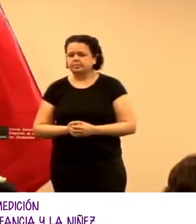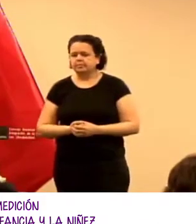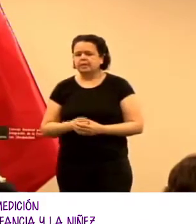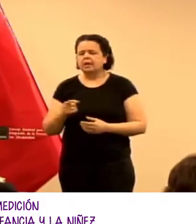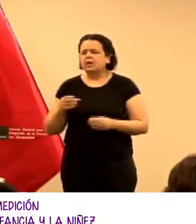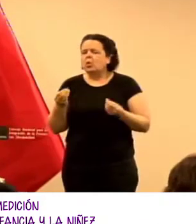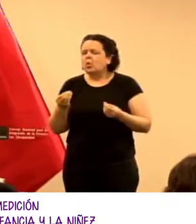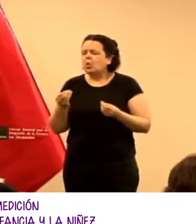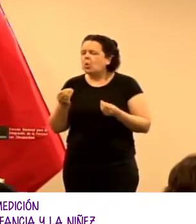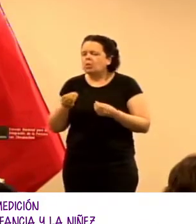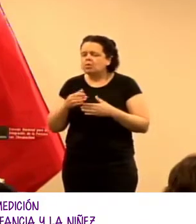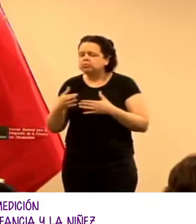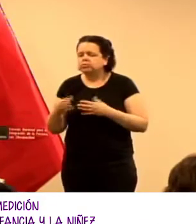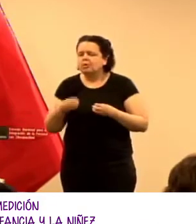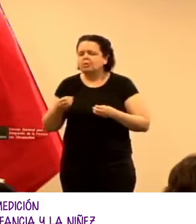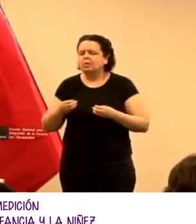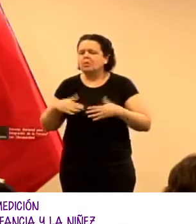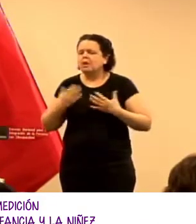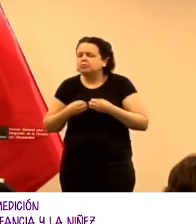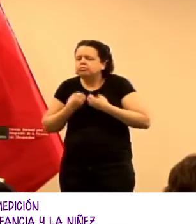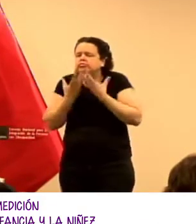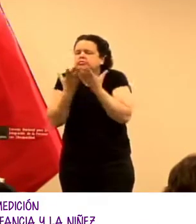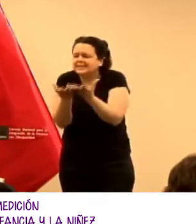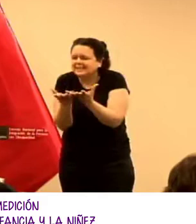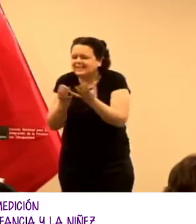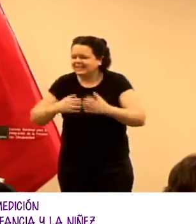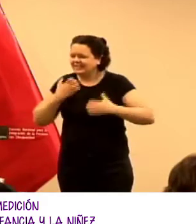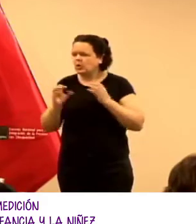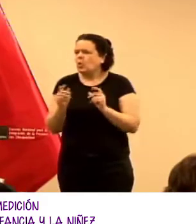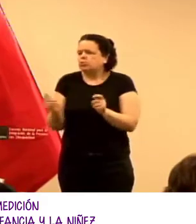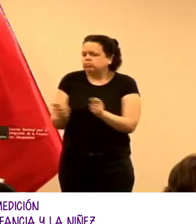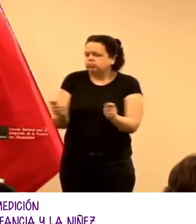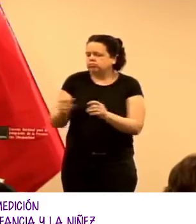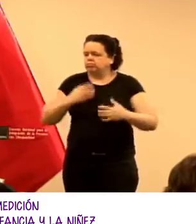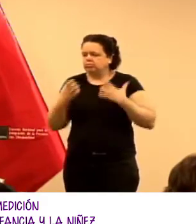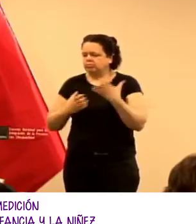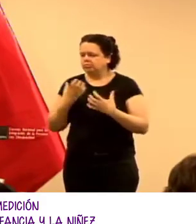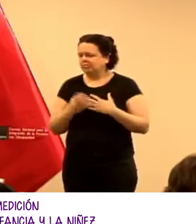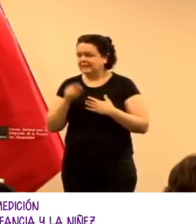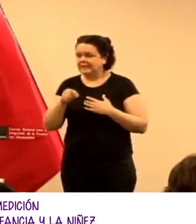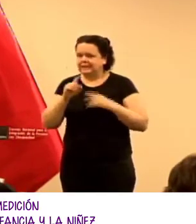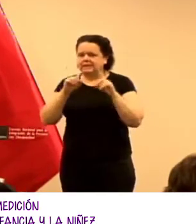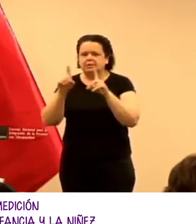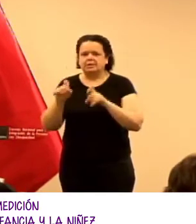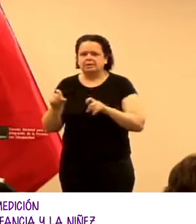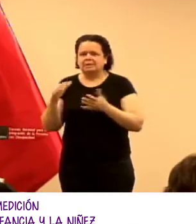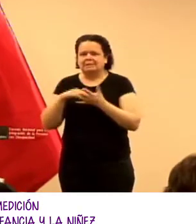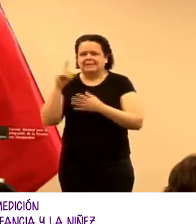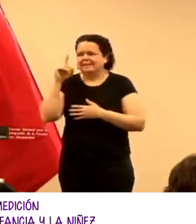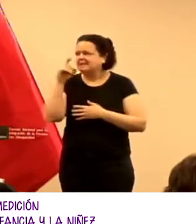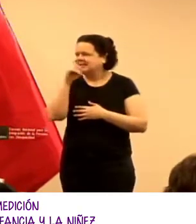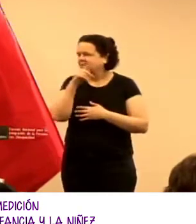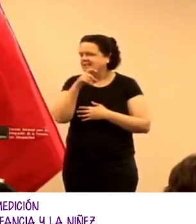Se mide la capacidad de los niños y niñas de expresar o de manejar las emociones. Es una de las preguntas más